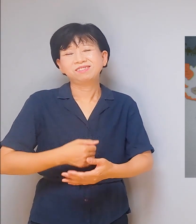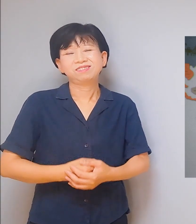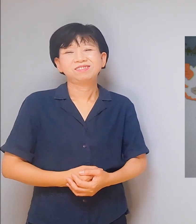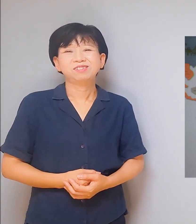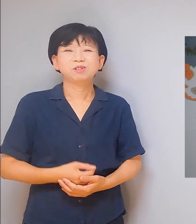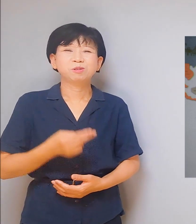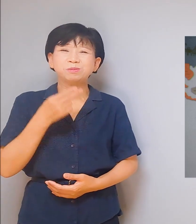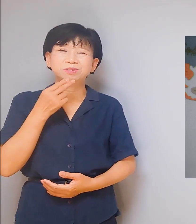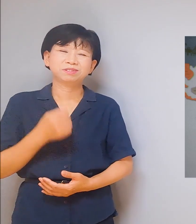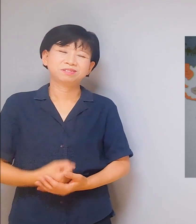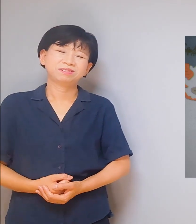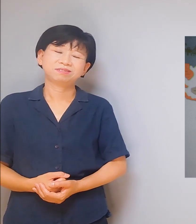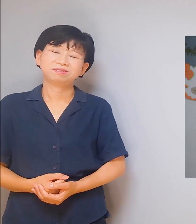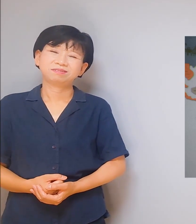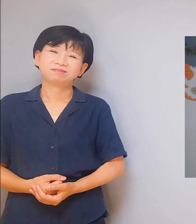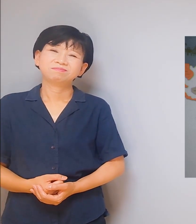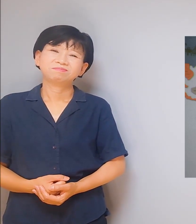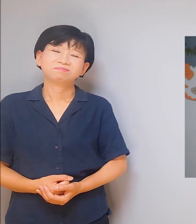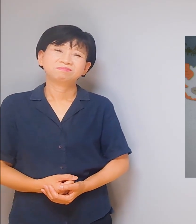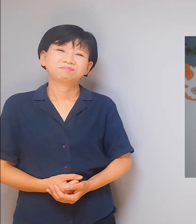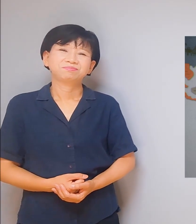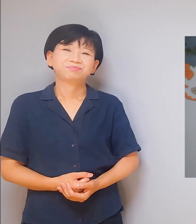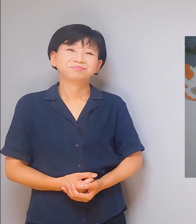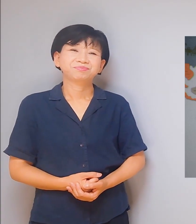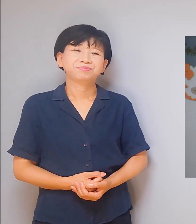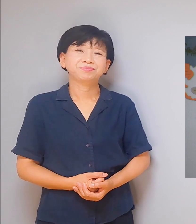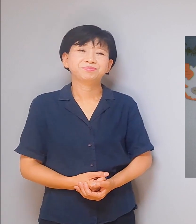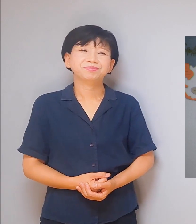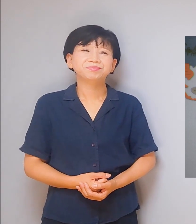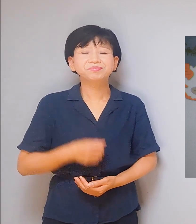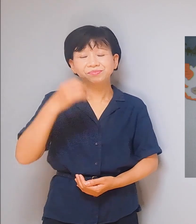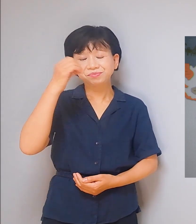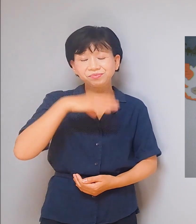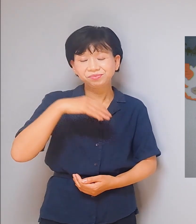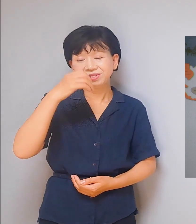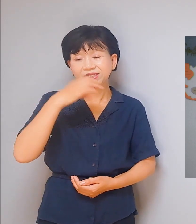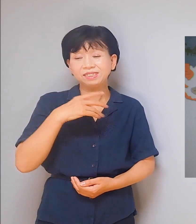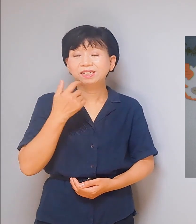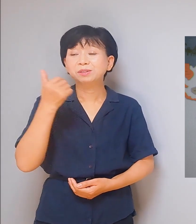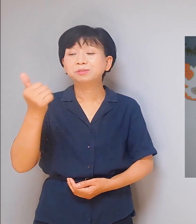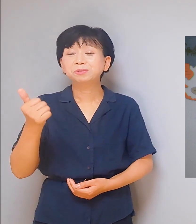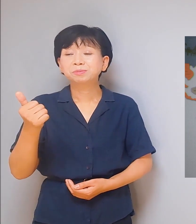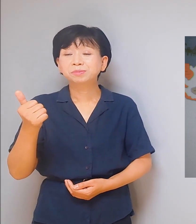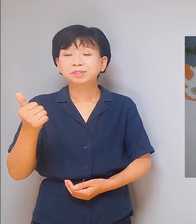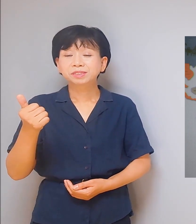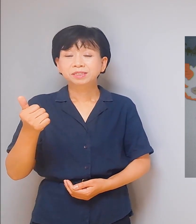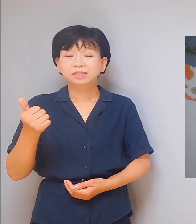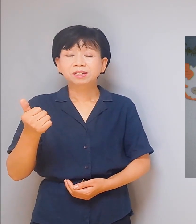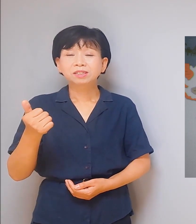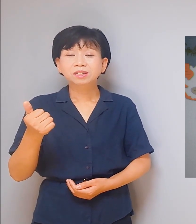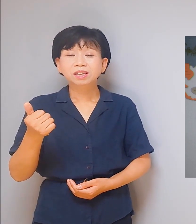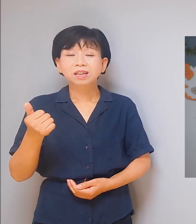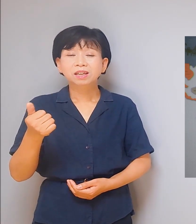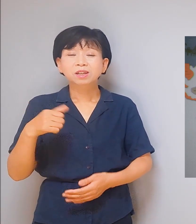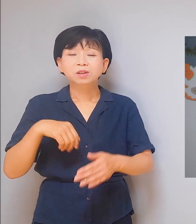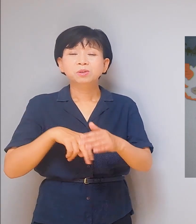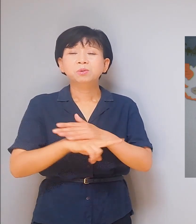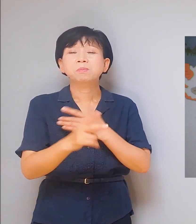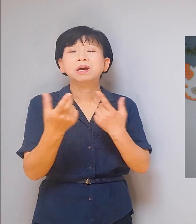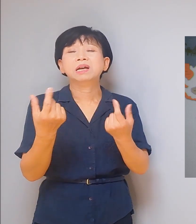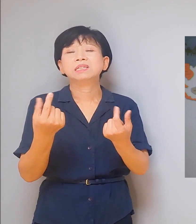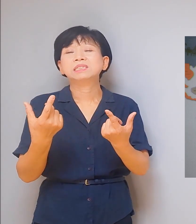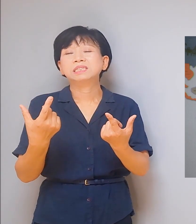분위기가 좋았으려나요? 그러지 않았습니다. 그냥 야곱은 고향을 떠날 때처럼 삼촌